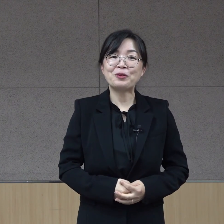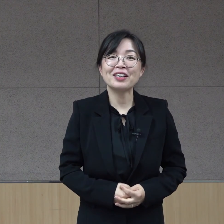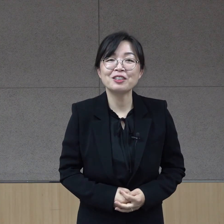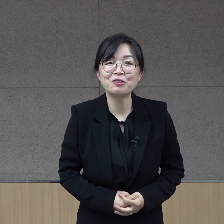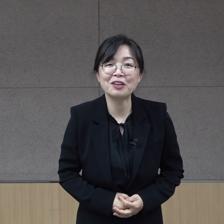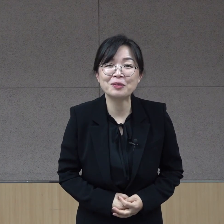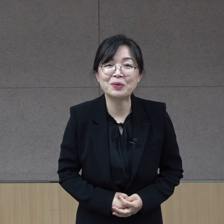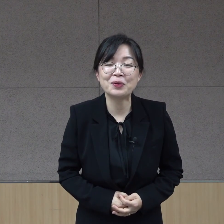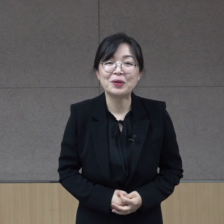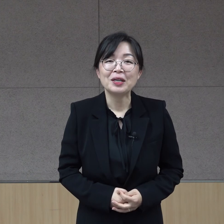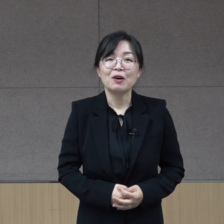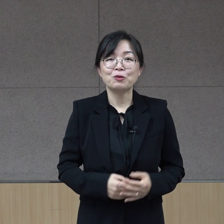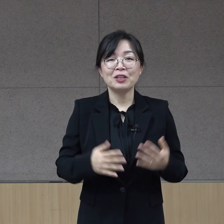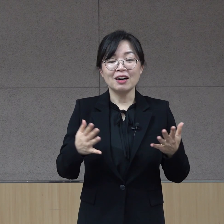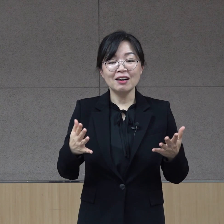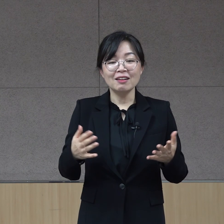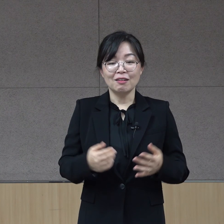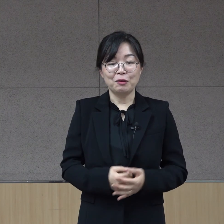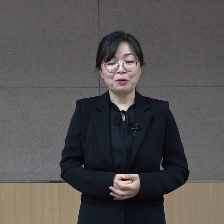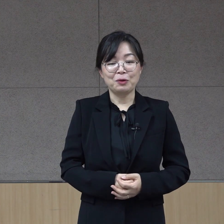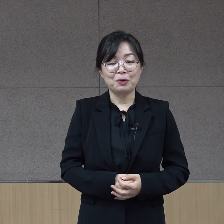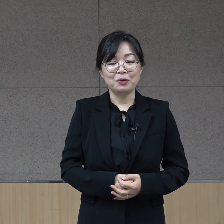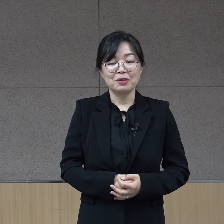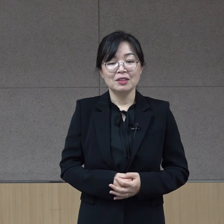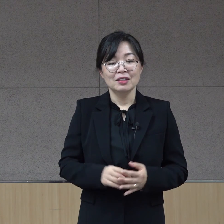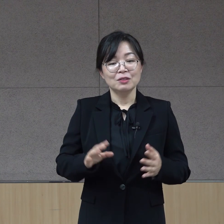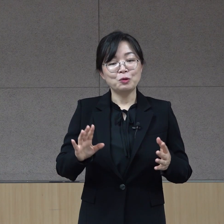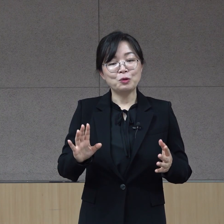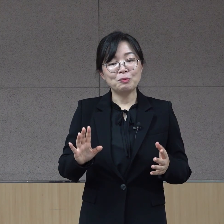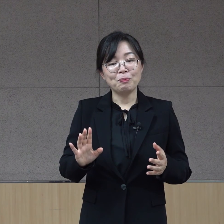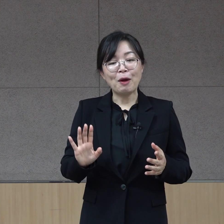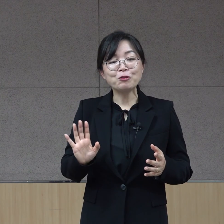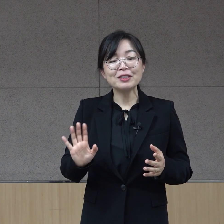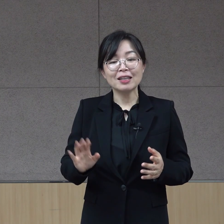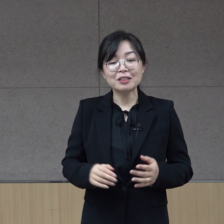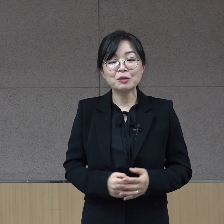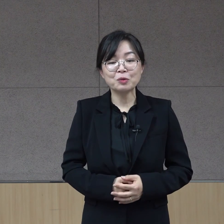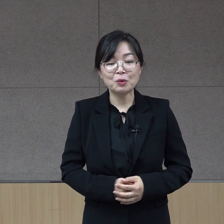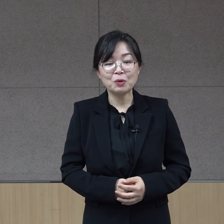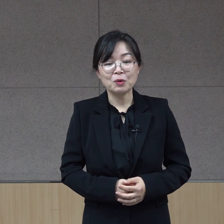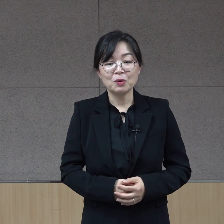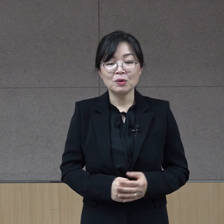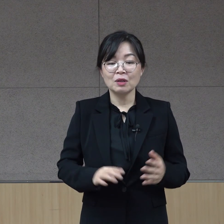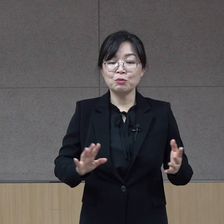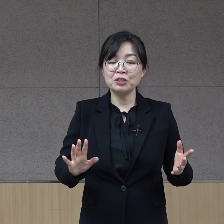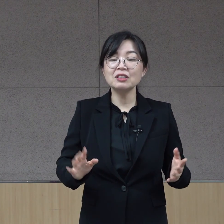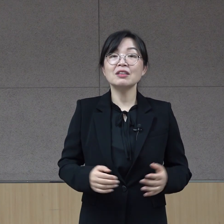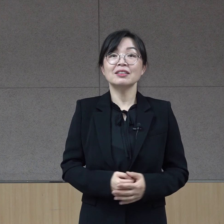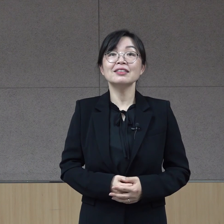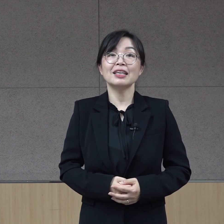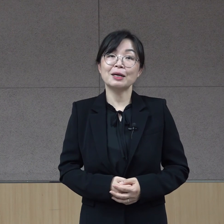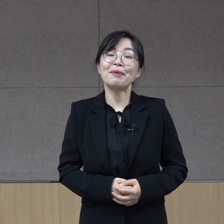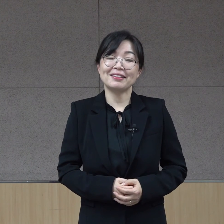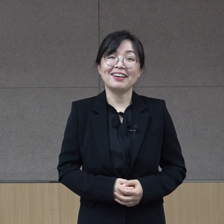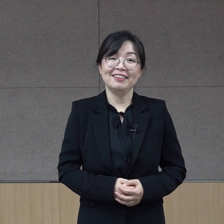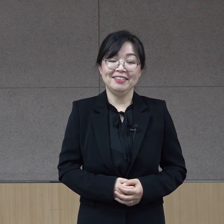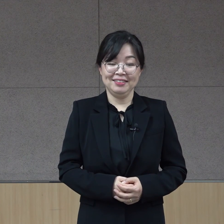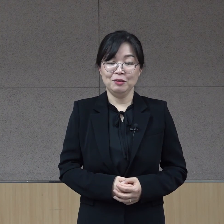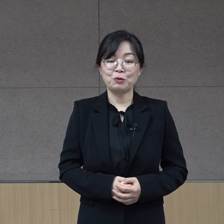보니까 수화도 우리가 좀 배우지는 않았어도 이렇게 무심결에 쓰는 게 참 많아요.